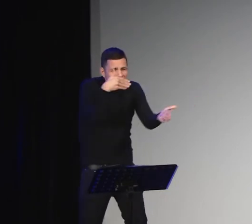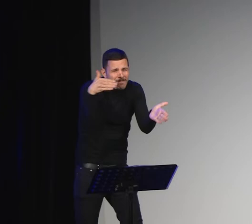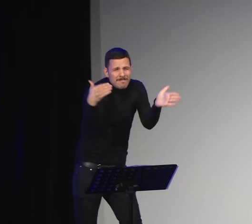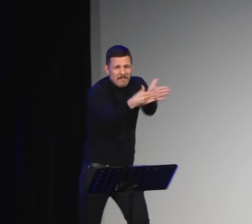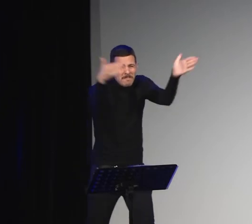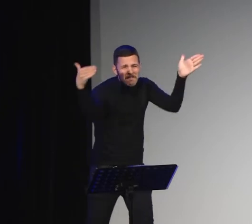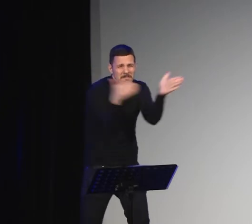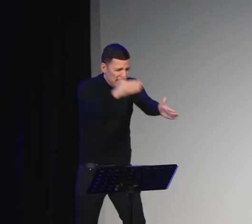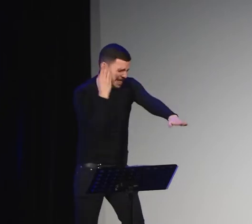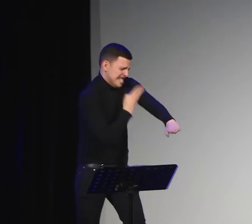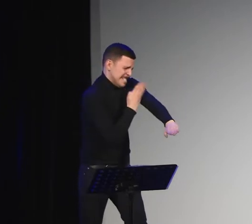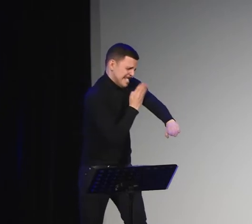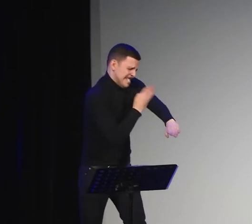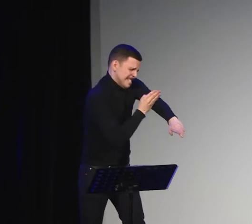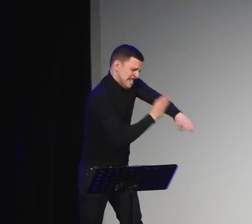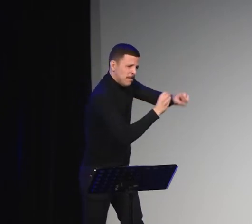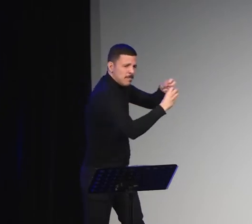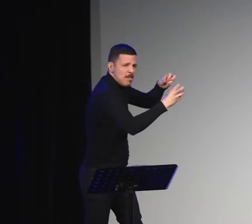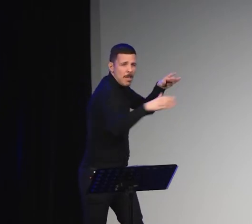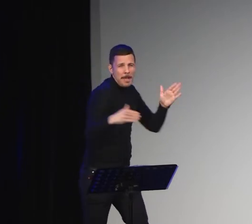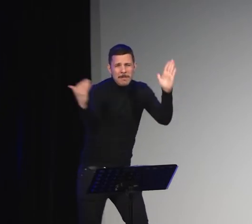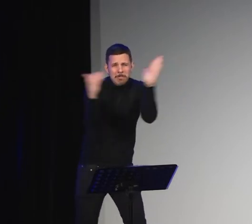des bourgeons, des branches, des ramures.